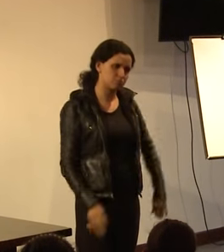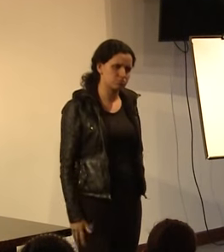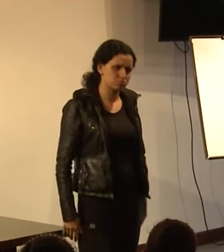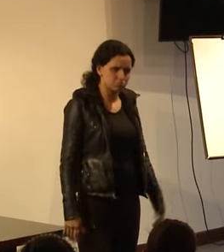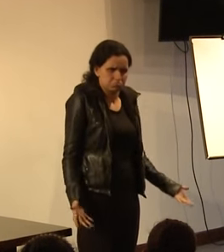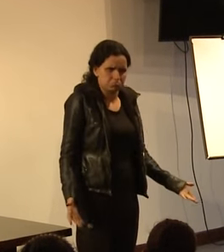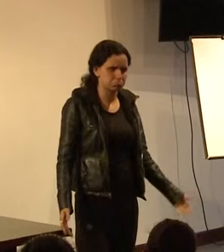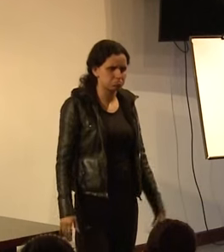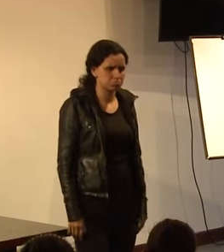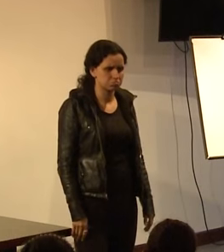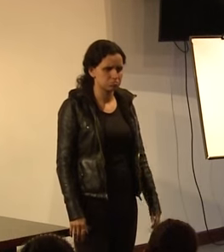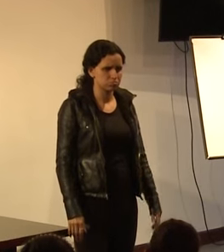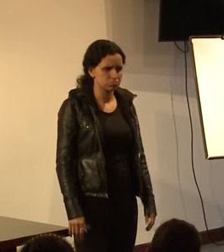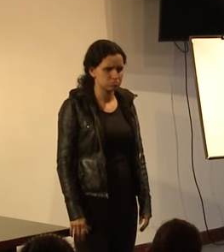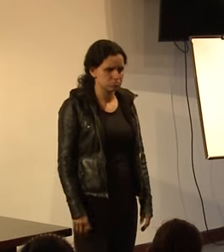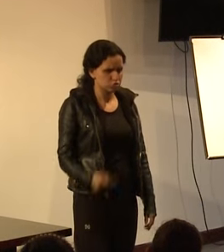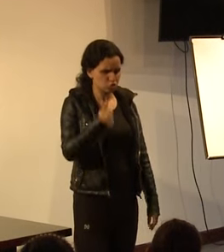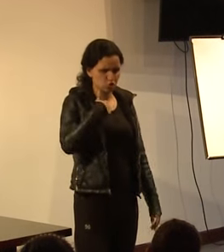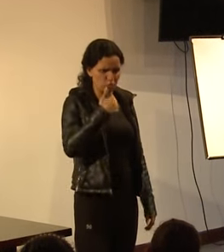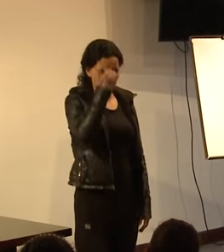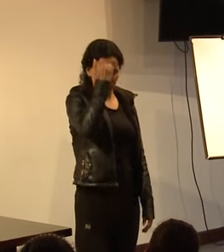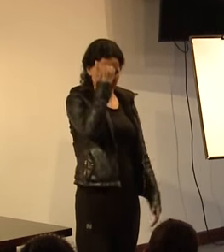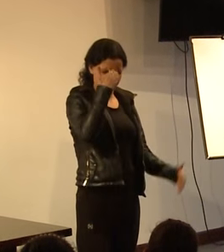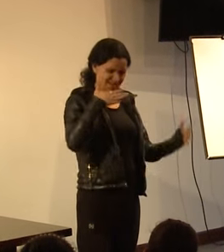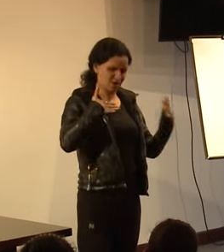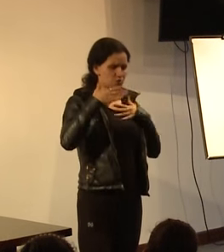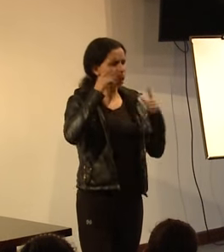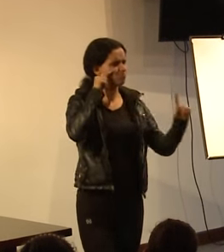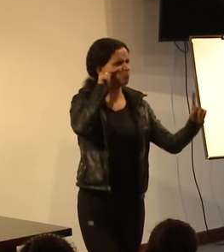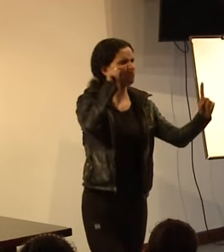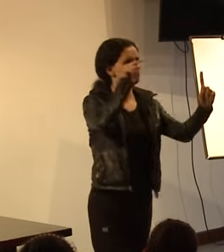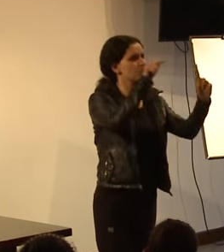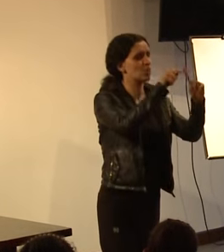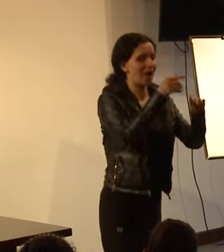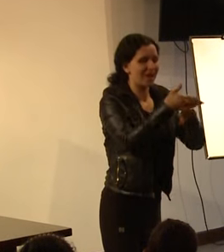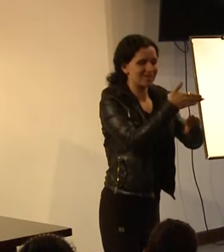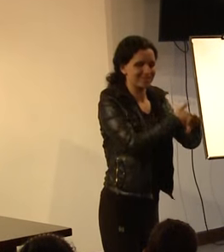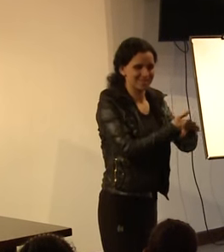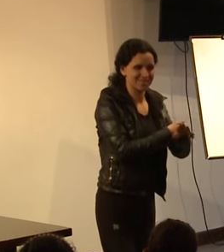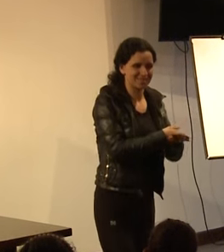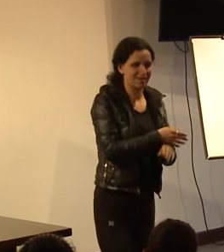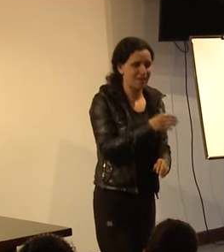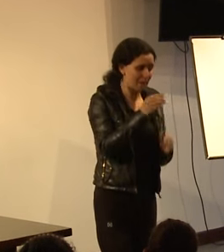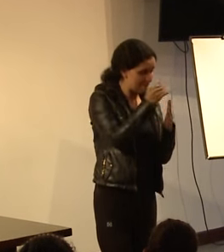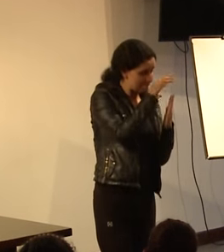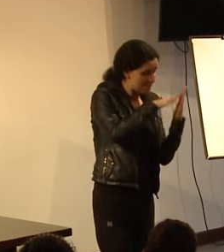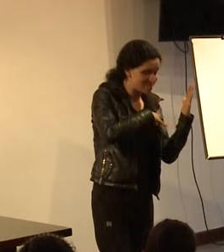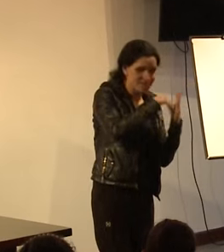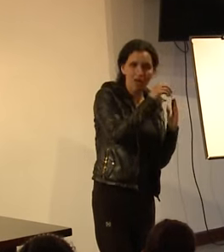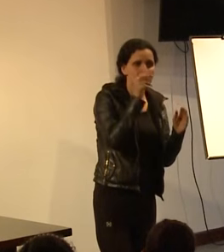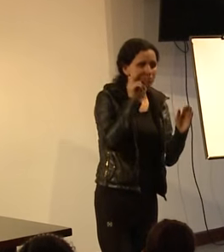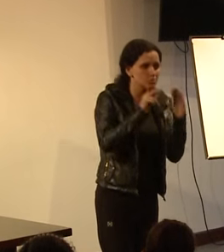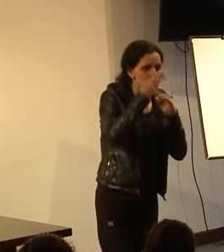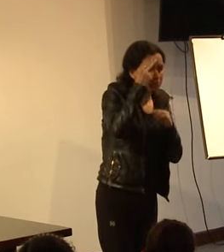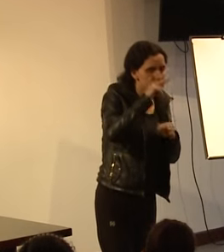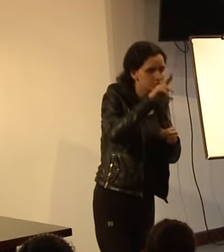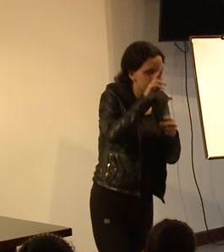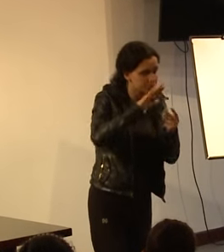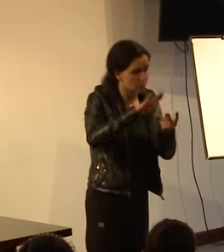mí? ¿A qué tengo que apuntarle yo como profesor de teatro? ¿Qué se les ocurre que pasa ahí con eso?